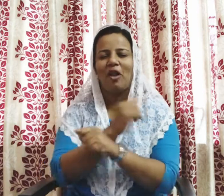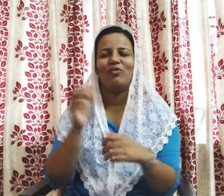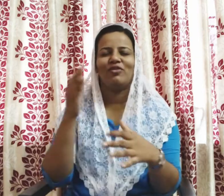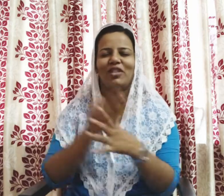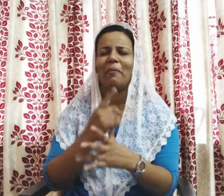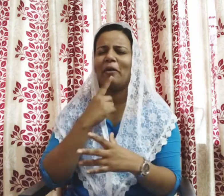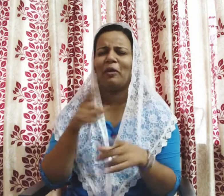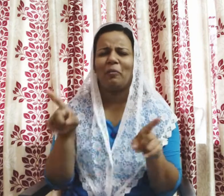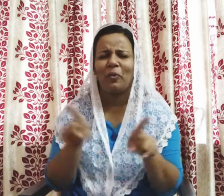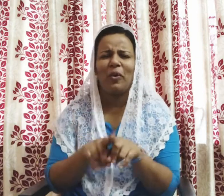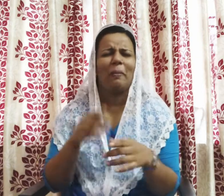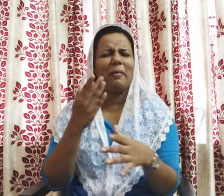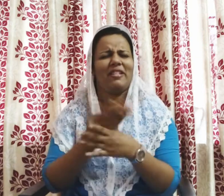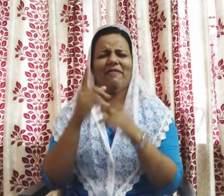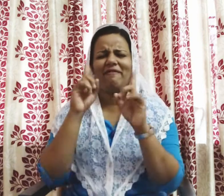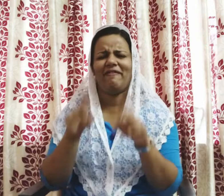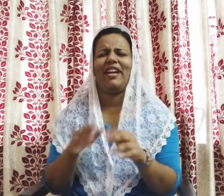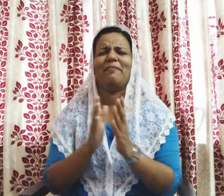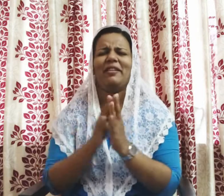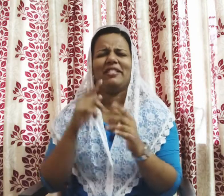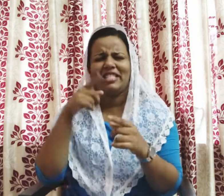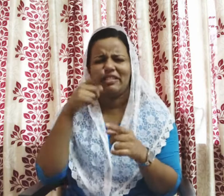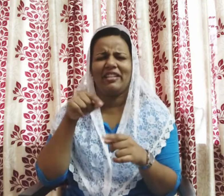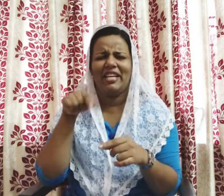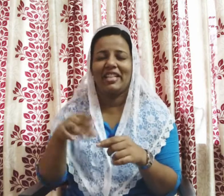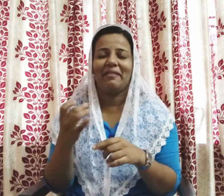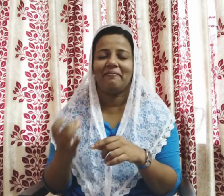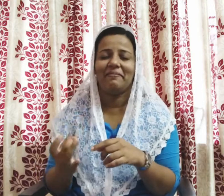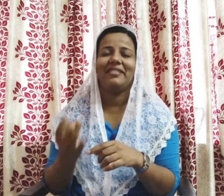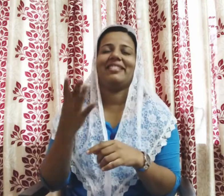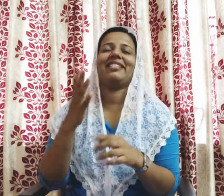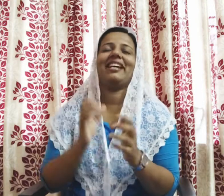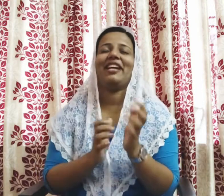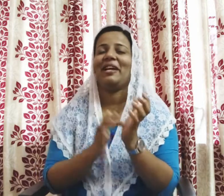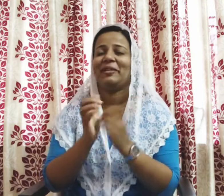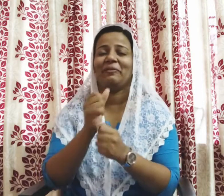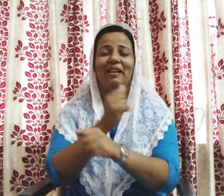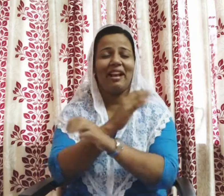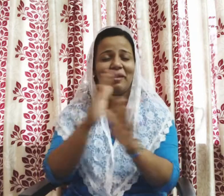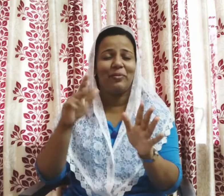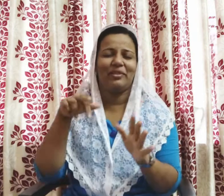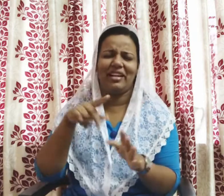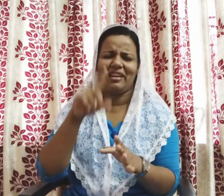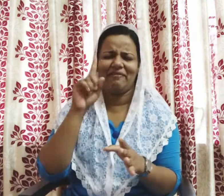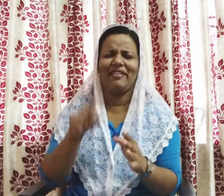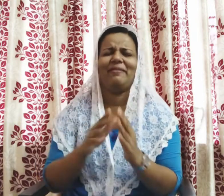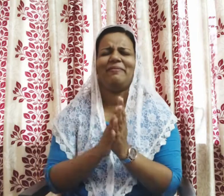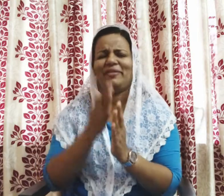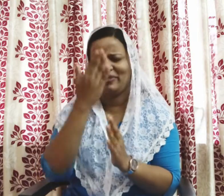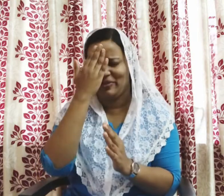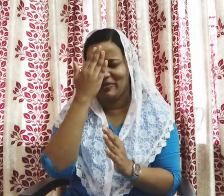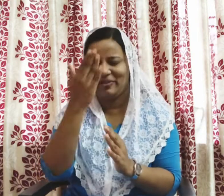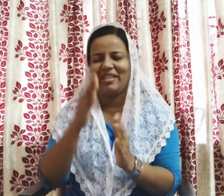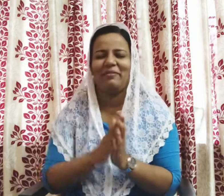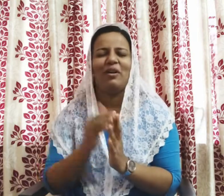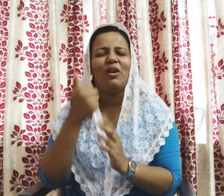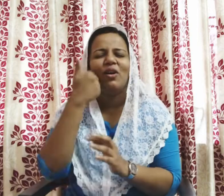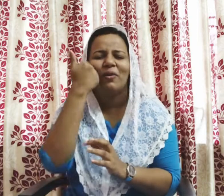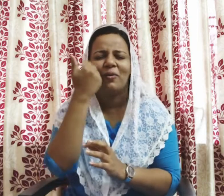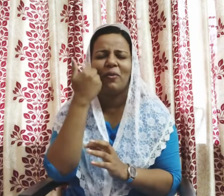യേശു ക്രിസ്തുവിൻ്റെ നാമത്തിൽ തൻ്റെ കുഞ്ഞുങ്ങളുടെ ജീവിതത്തിൽ ഇന്ന് പകൽക്കാലം അത്ഭുതങ്ങൾ നടക്കുന്നതിനായി സ്തോത്രം. പ്രത്യേകിച്ച് രോഗികളായിരിക്കുന്നവർക്ക്